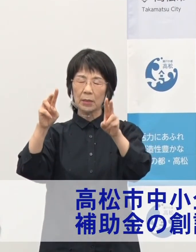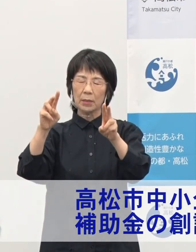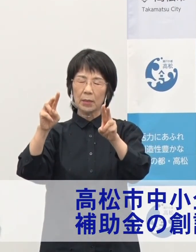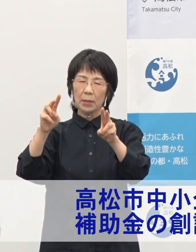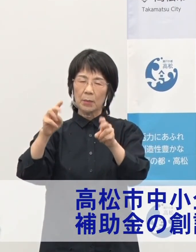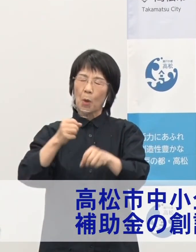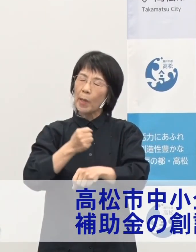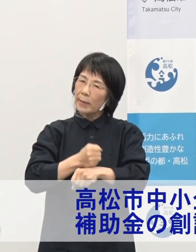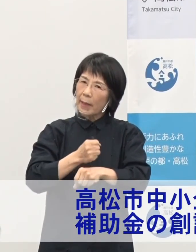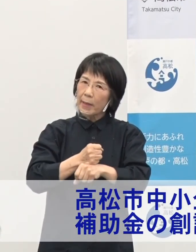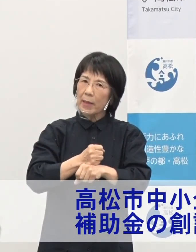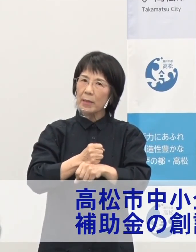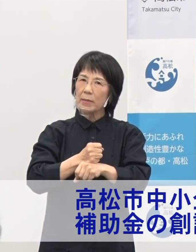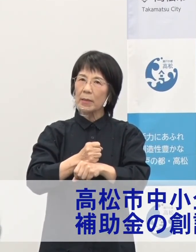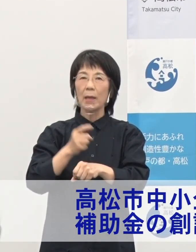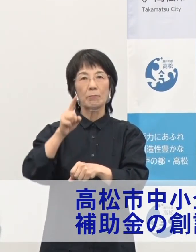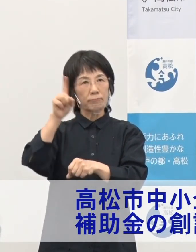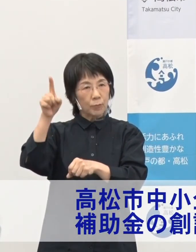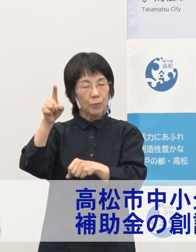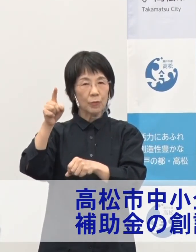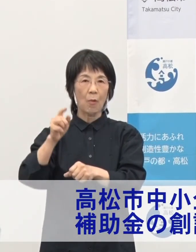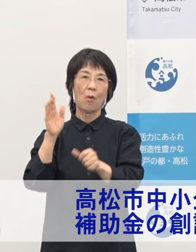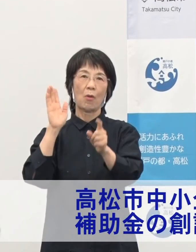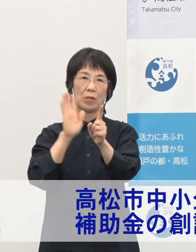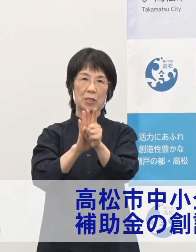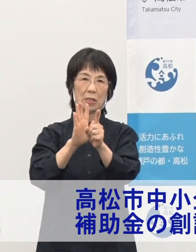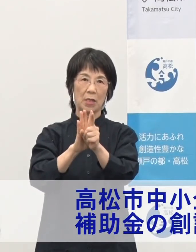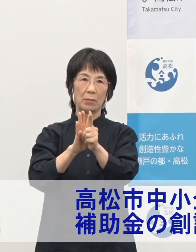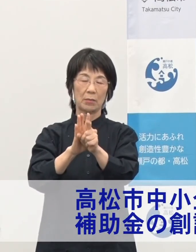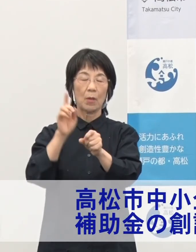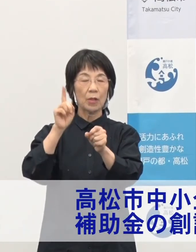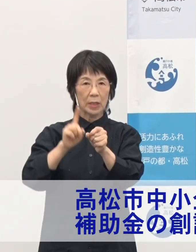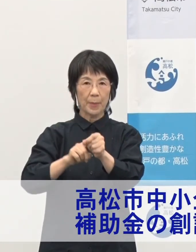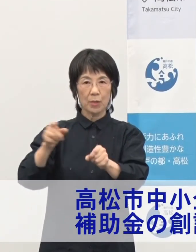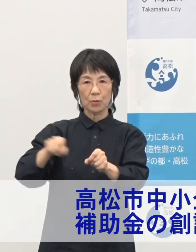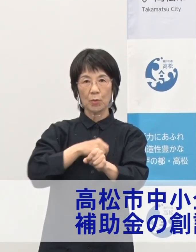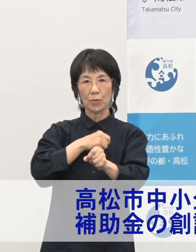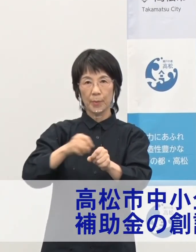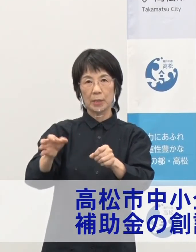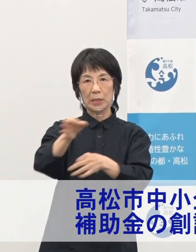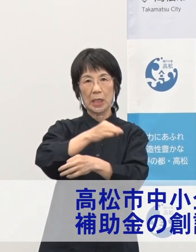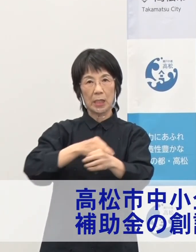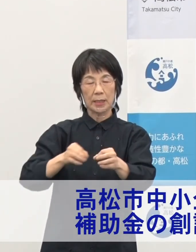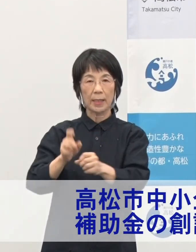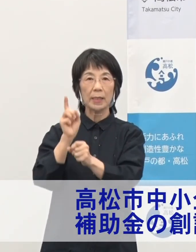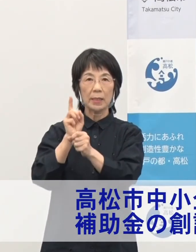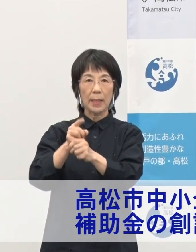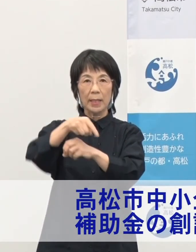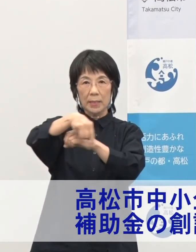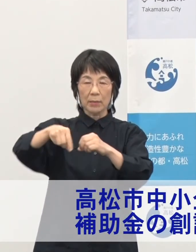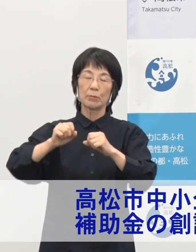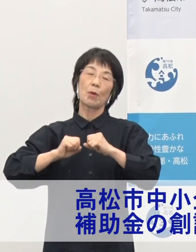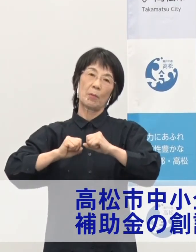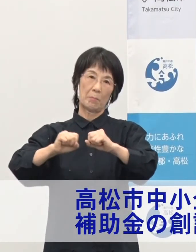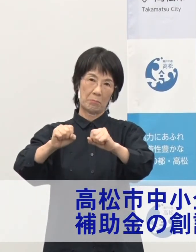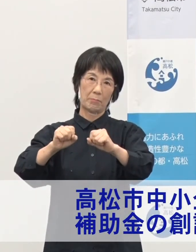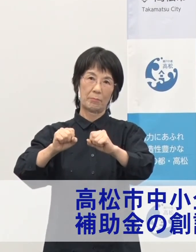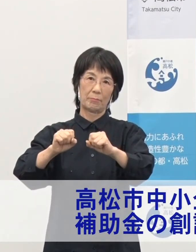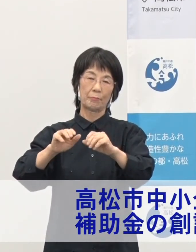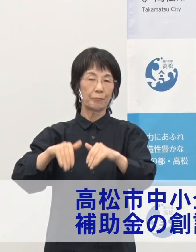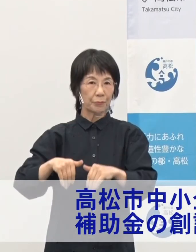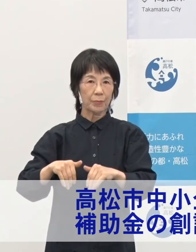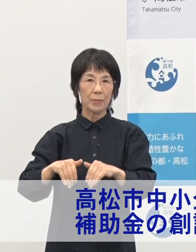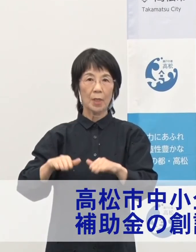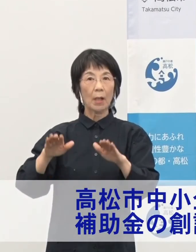ます市内事業者を支援するために本誌独自の特別経済対策等を講じてきたところでございます